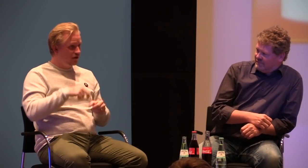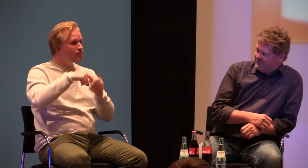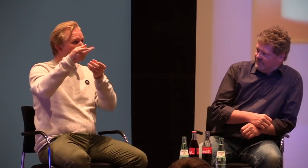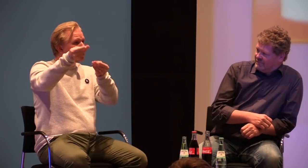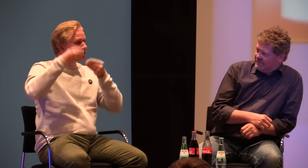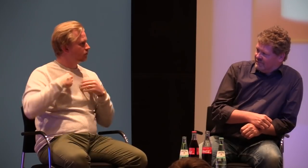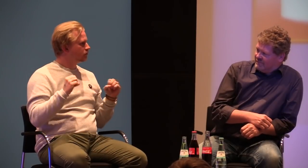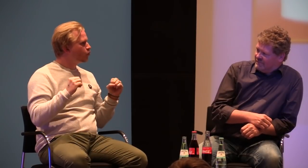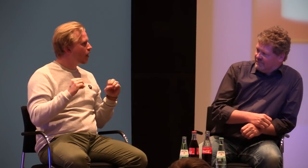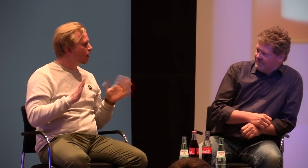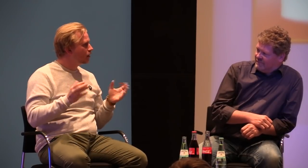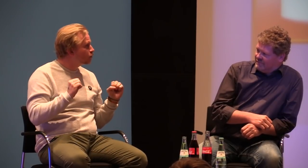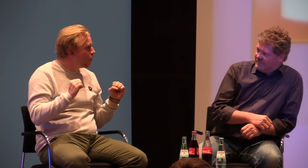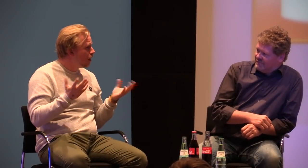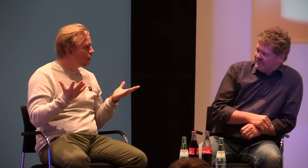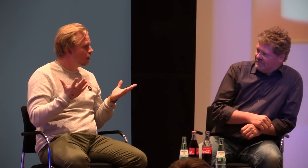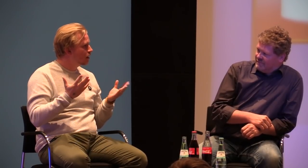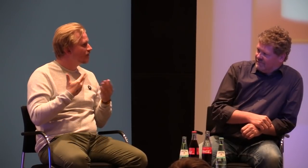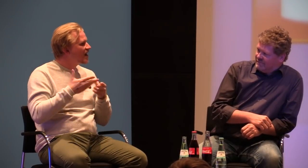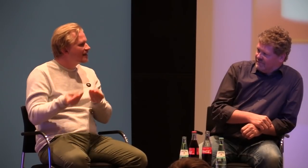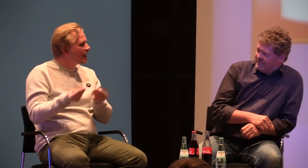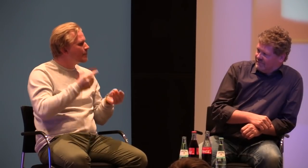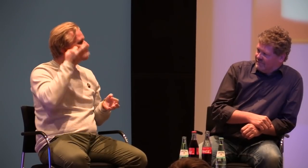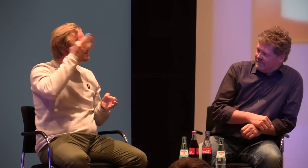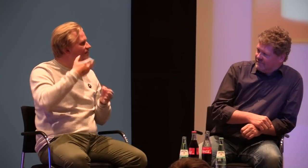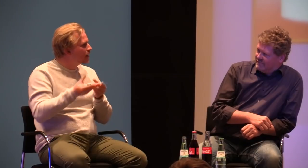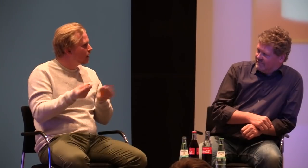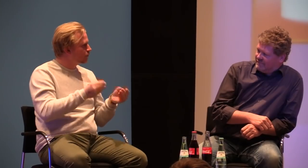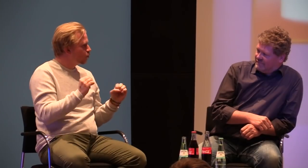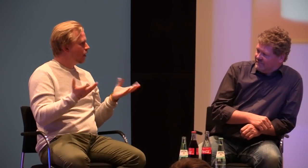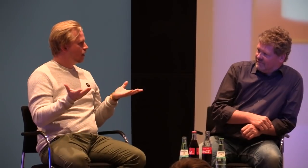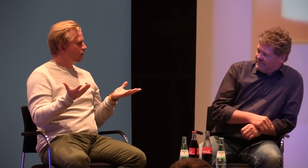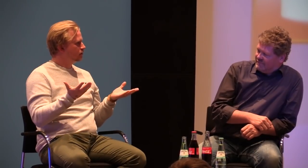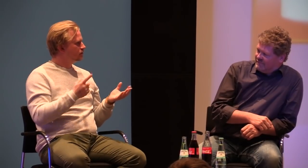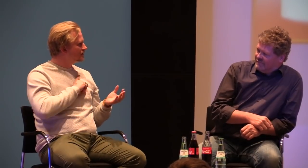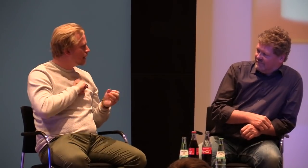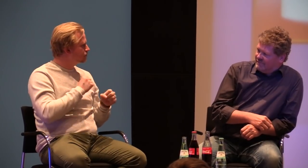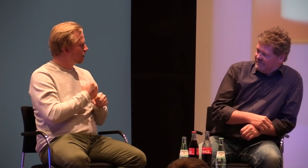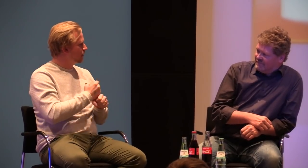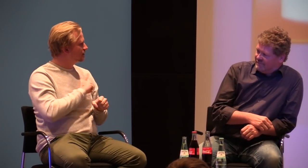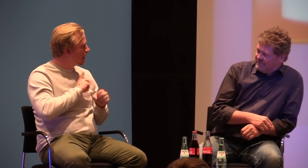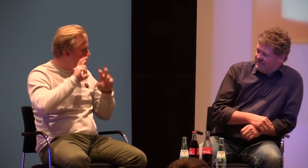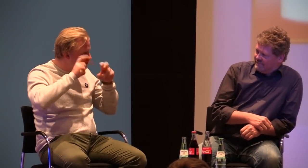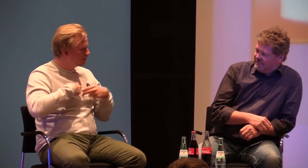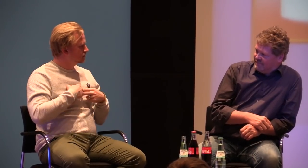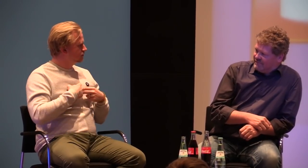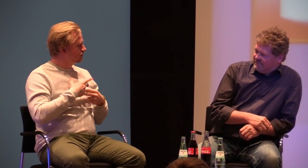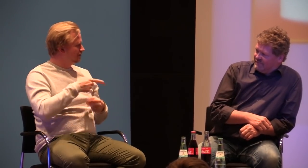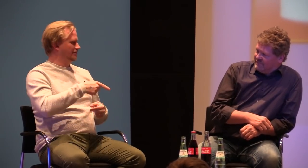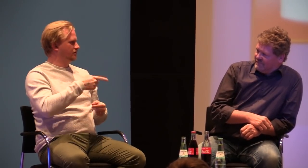Ganze mündlich weitergegeben wurde. Aber ich persönlich sehe einfach, dass heutzutage auch die Generation, die ältere Generation